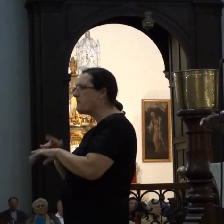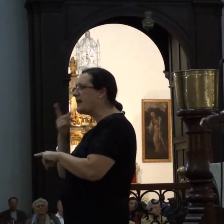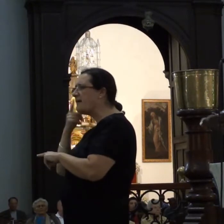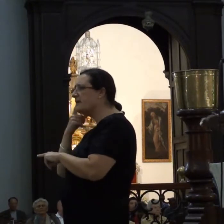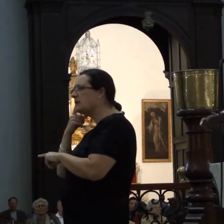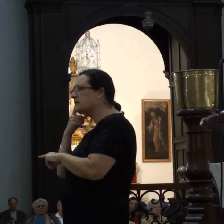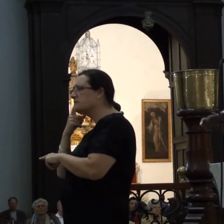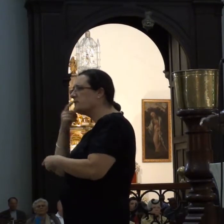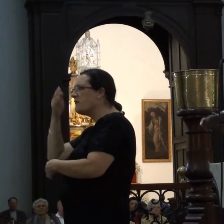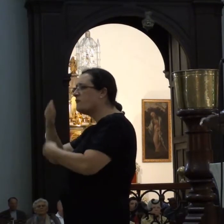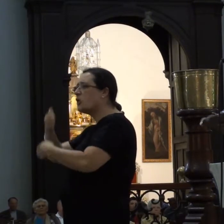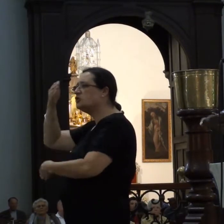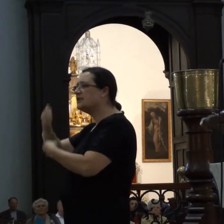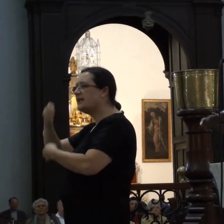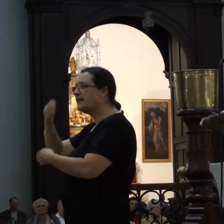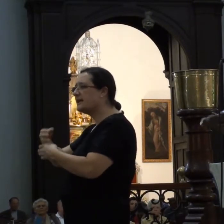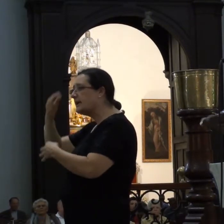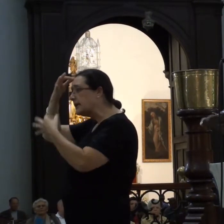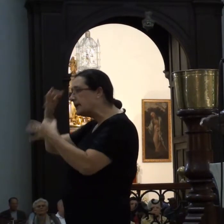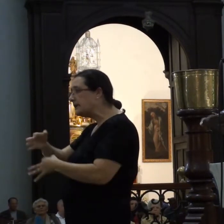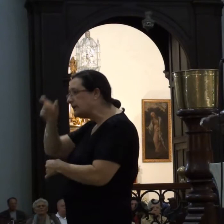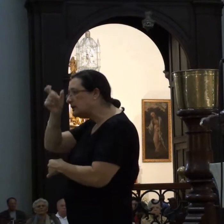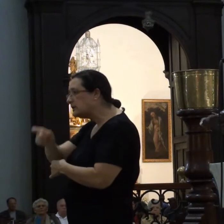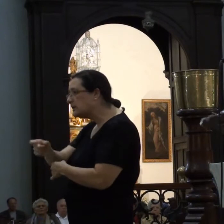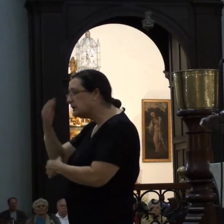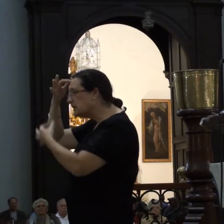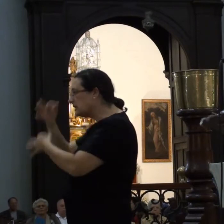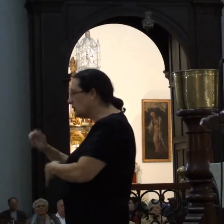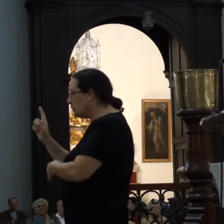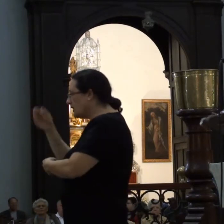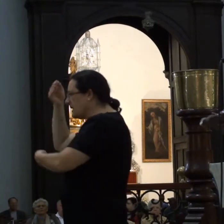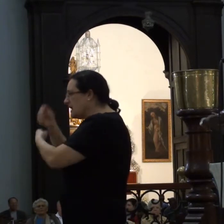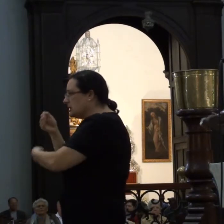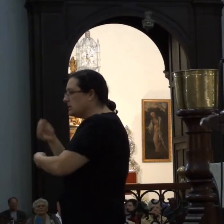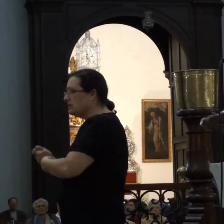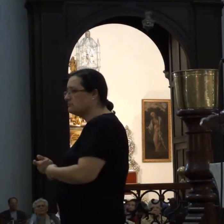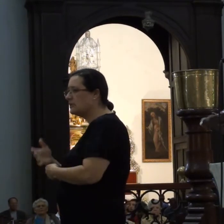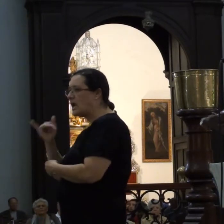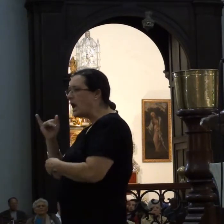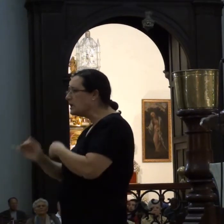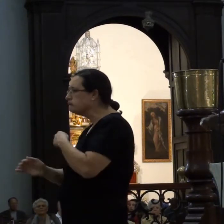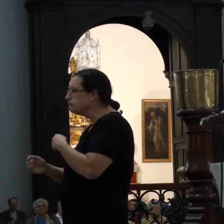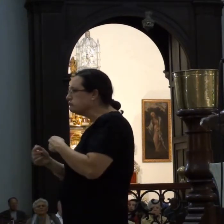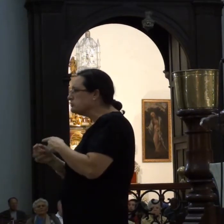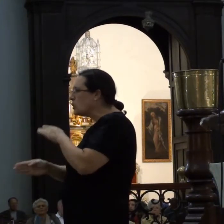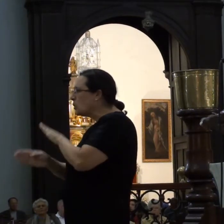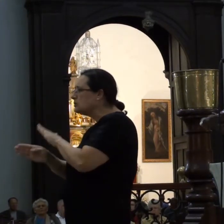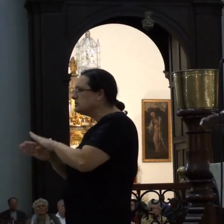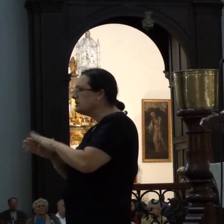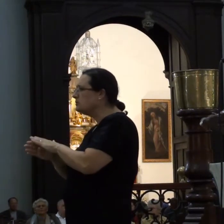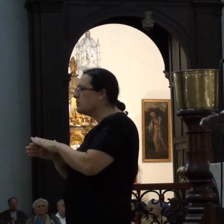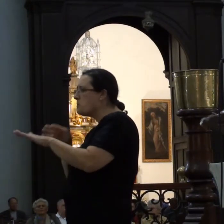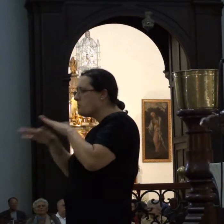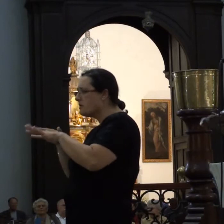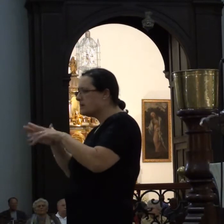entre los creyentes y los no creyentes hay como un continuo en la articulación de la sociedad